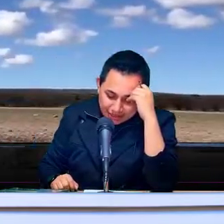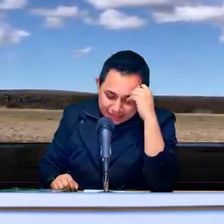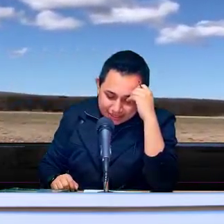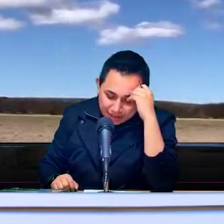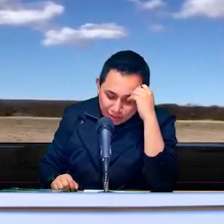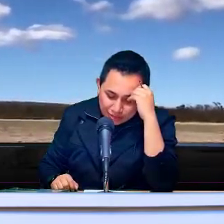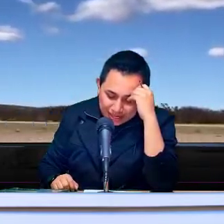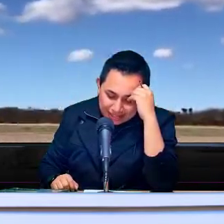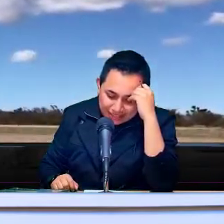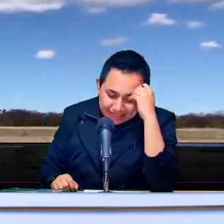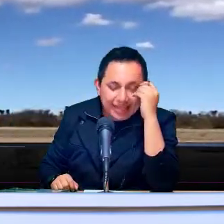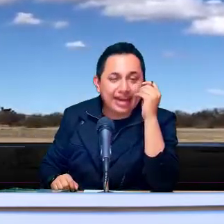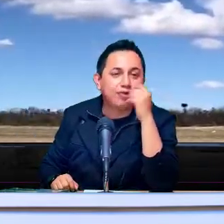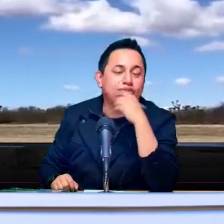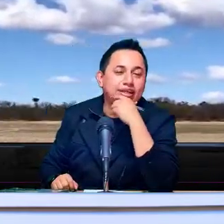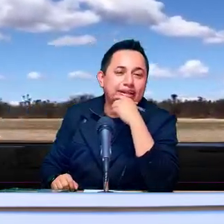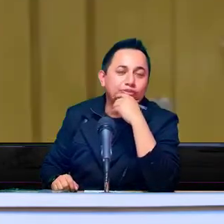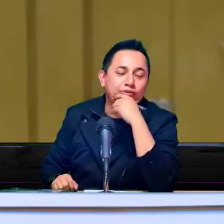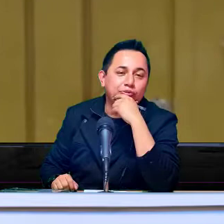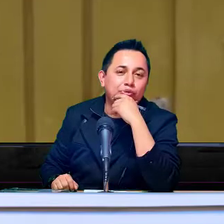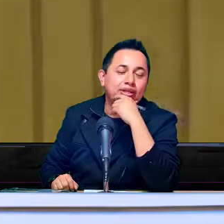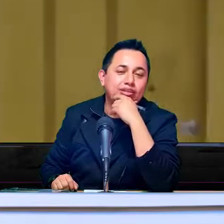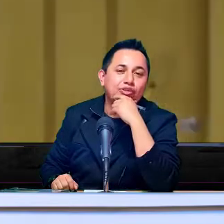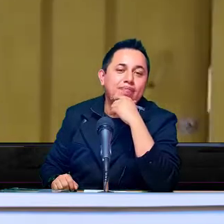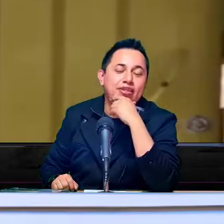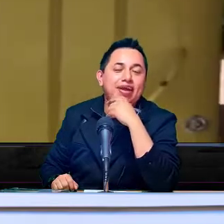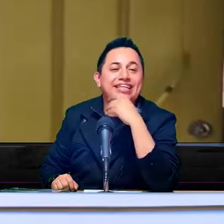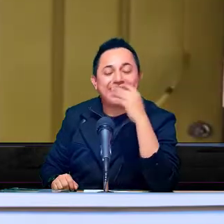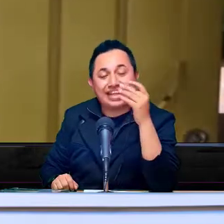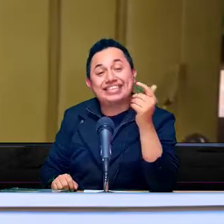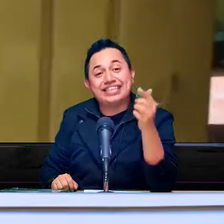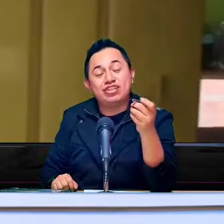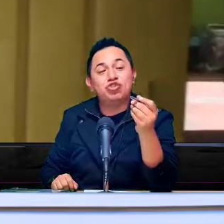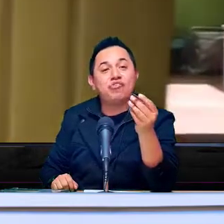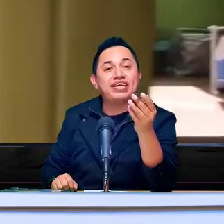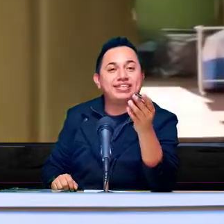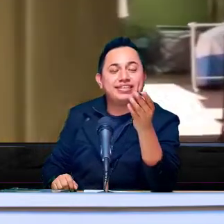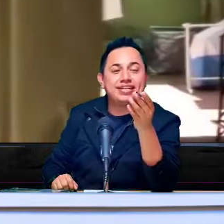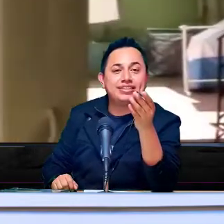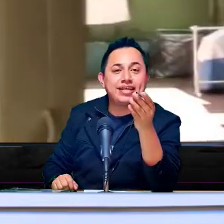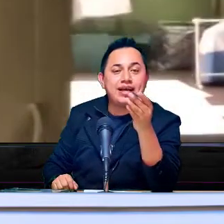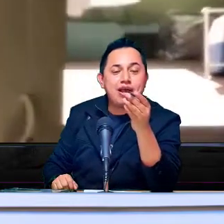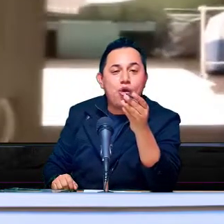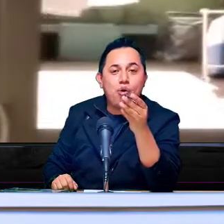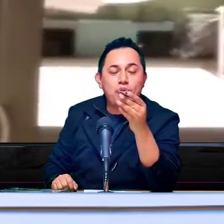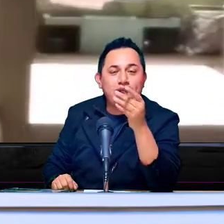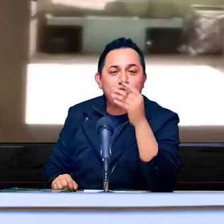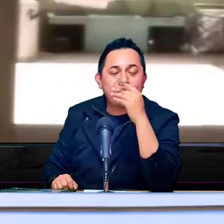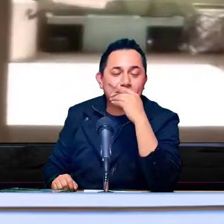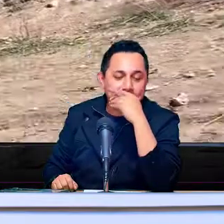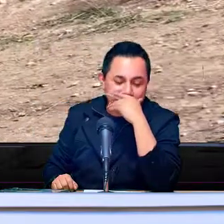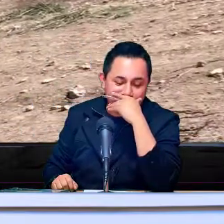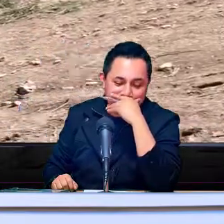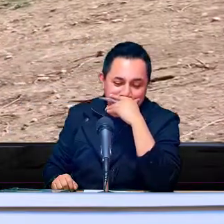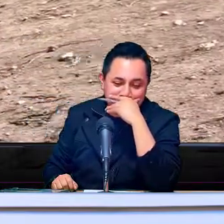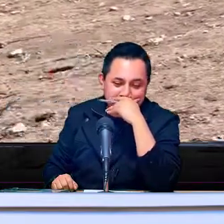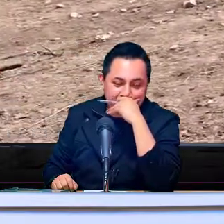entrevista con la actriz gala gutiérrez sobre un proyecto llamado cascada 126 o por ahí un inconveniente con la entrevista